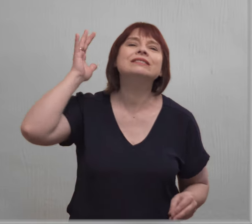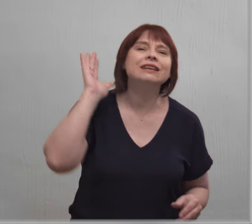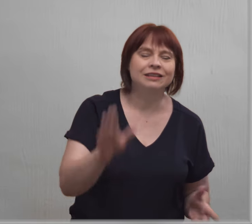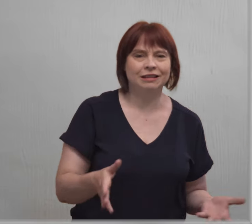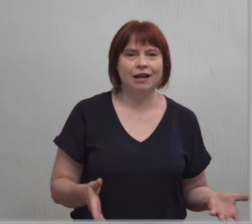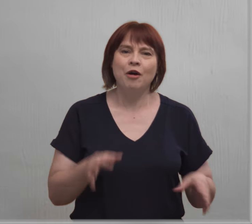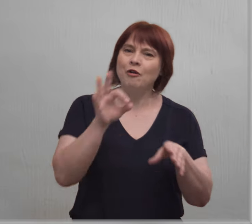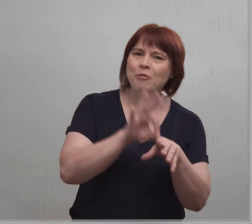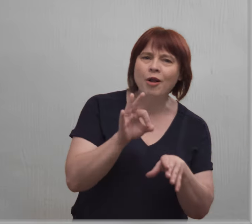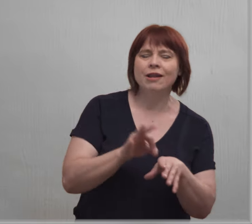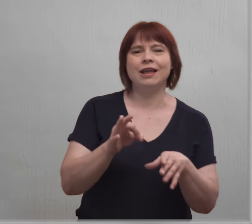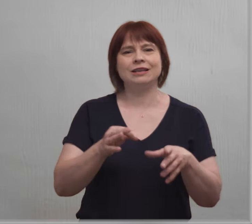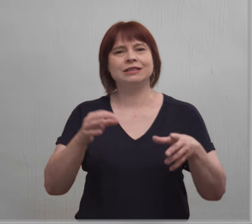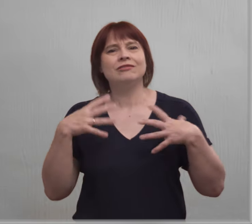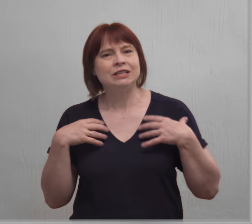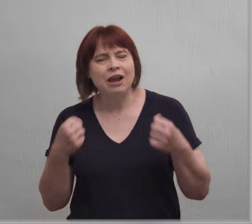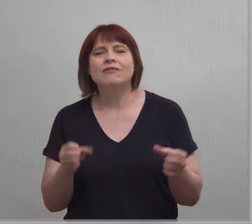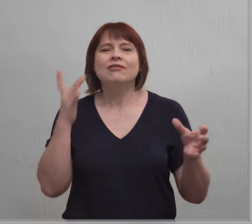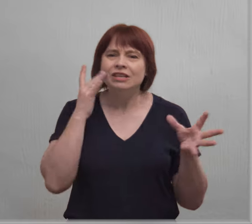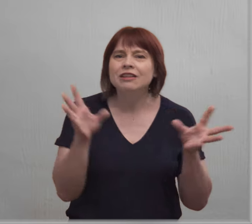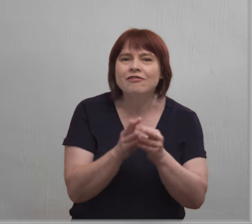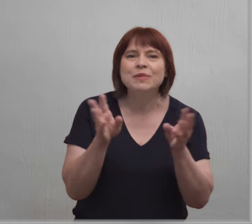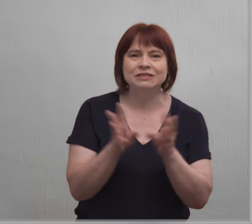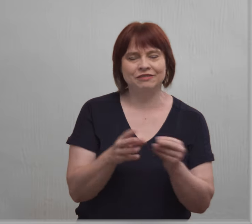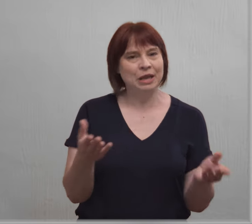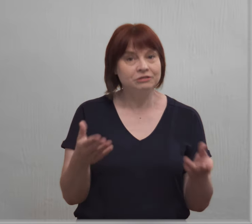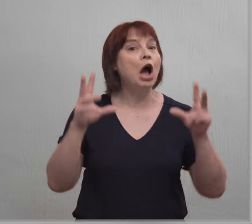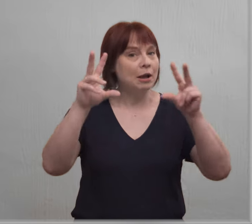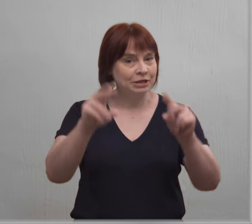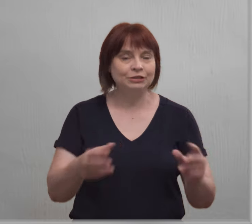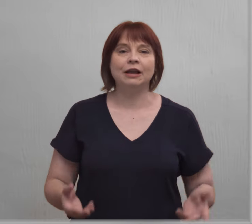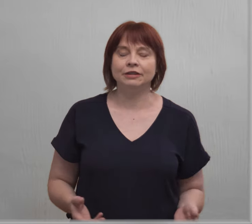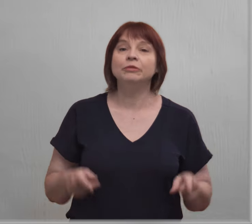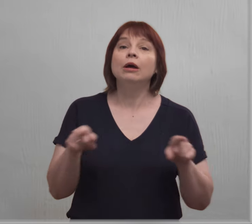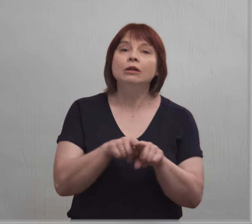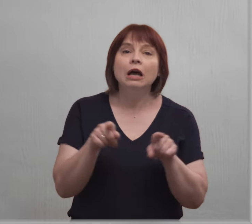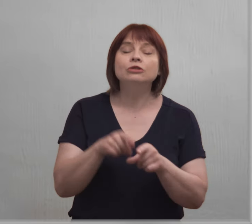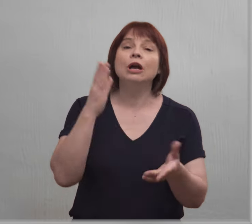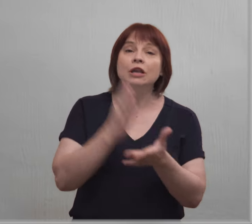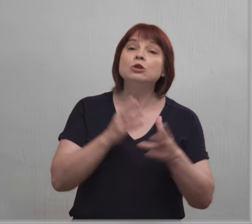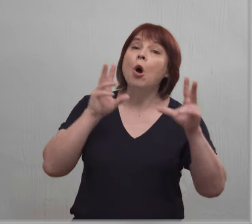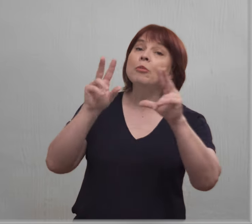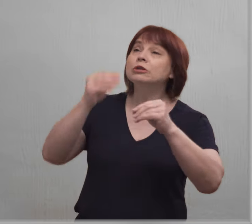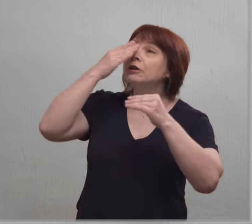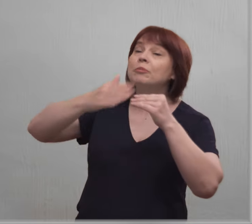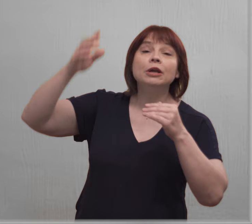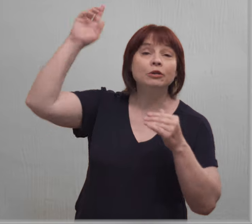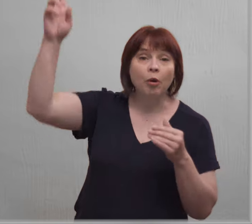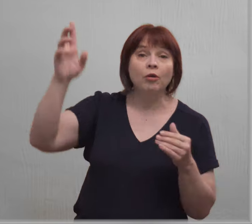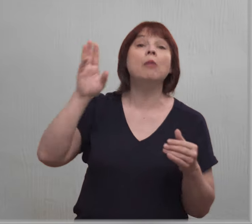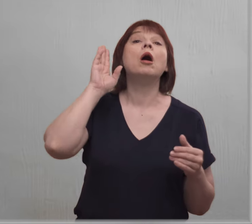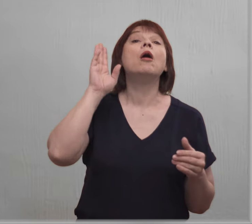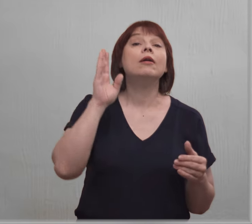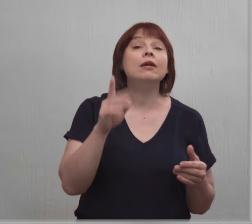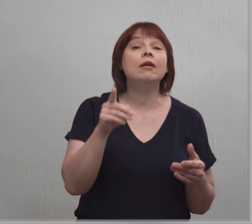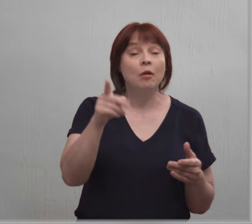в духовном мире, в духовном значении человека. Поэтому я хотел сказать о том, что... Что это такое? И